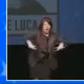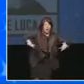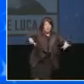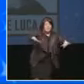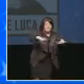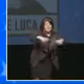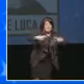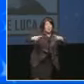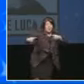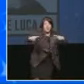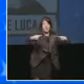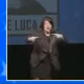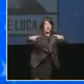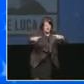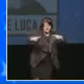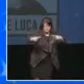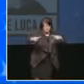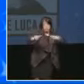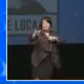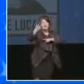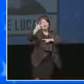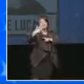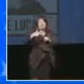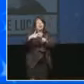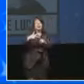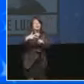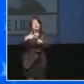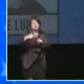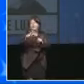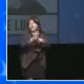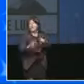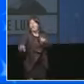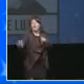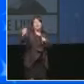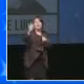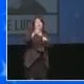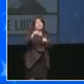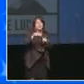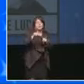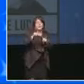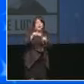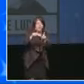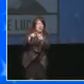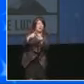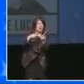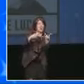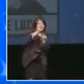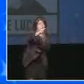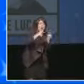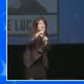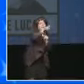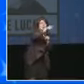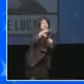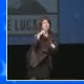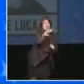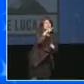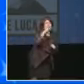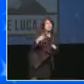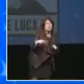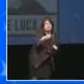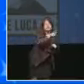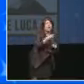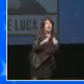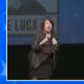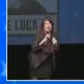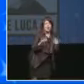Luca l'Europa e anche il suo rapporto con la Russia da sempre la Russia come la Turchia sono forse per l'Europa